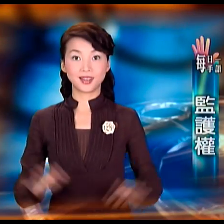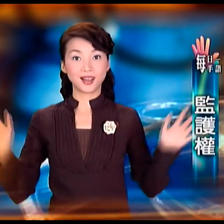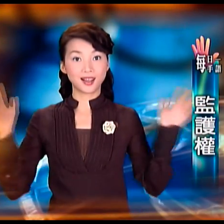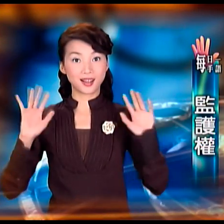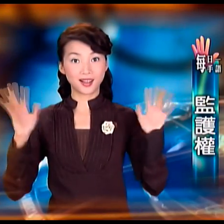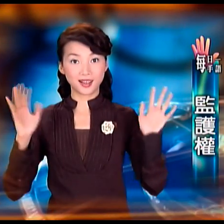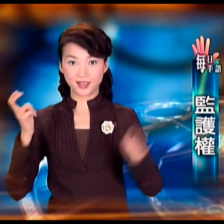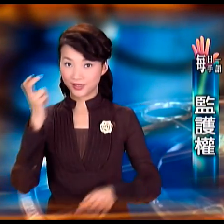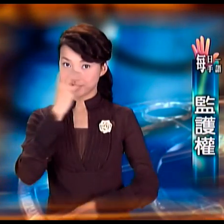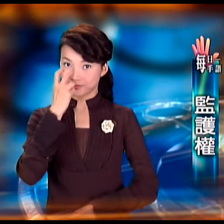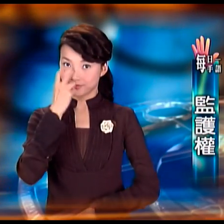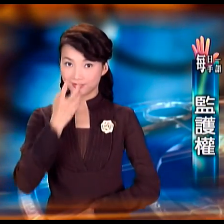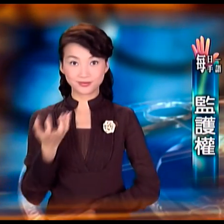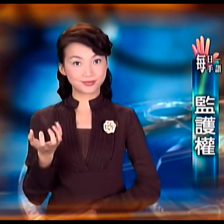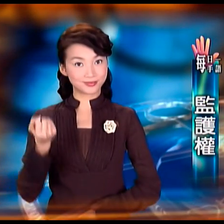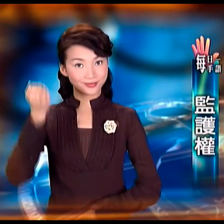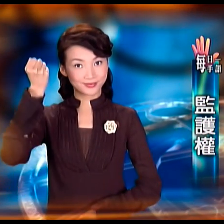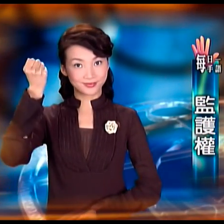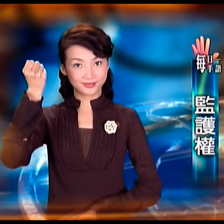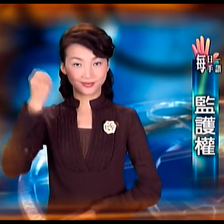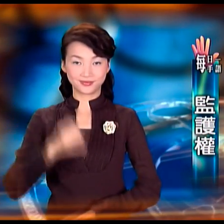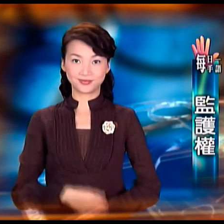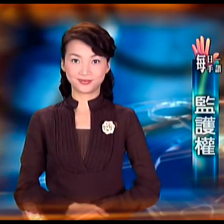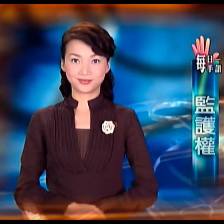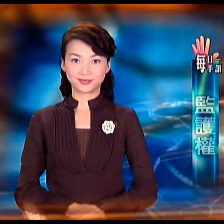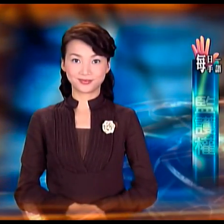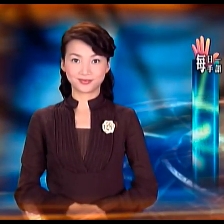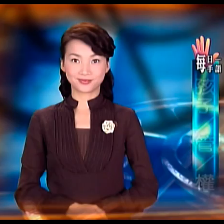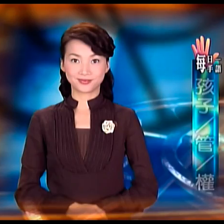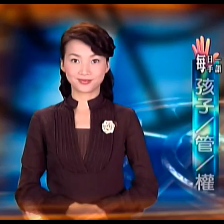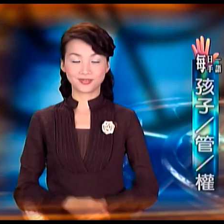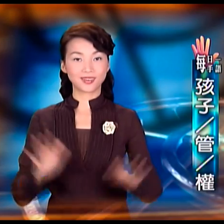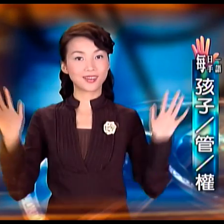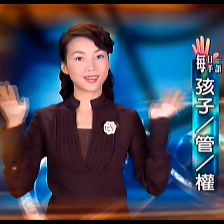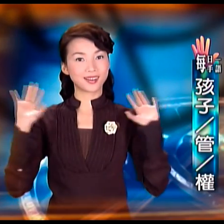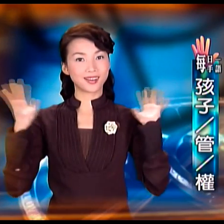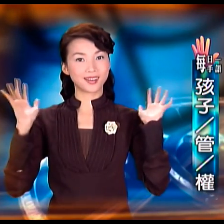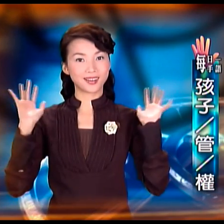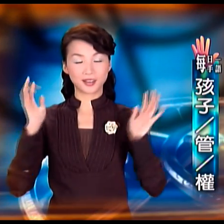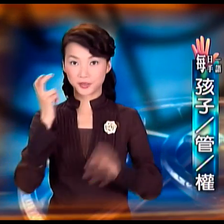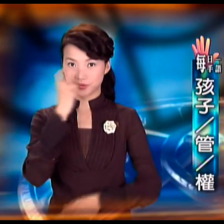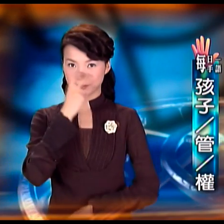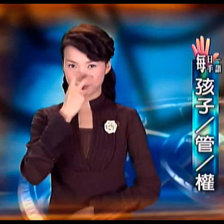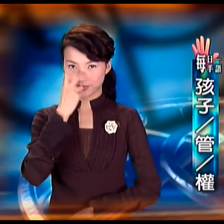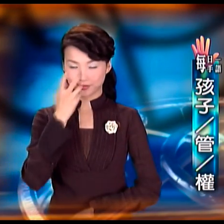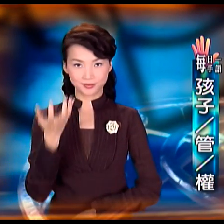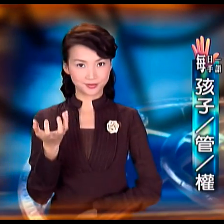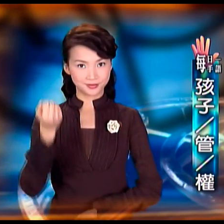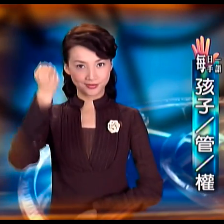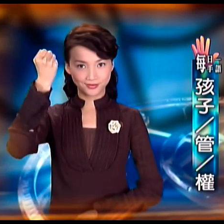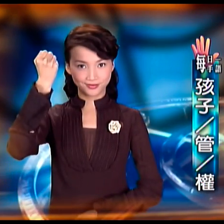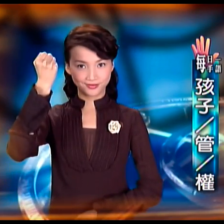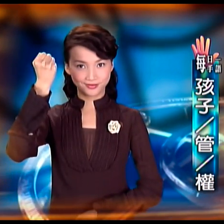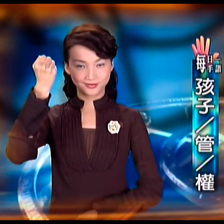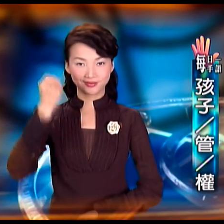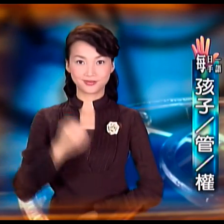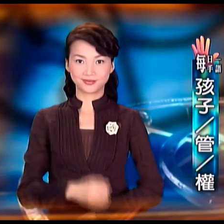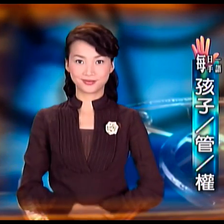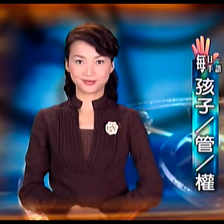监护权要先比出孩子，之后再比出管理监督的手语，最后再加上权力，这